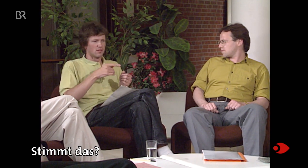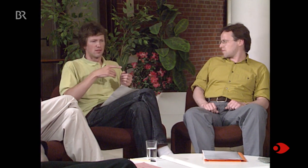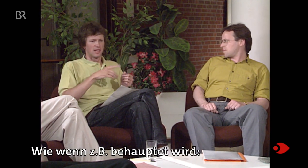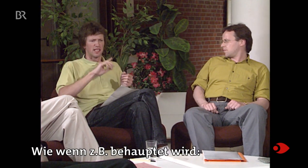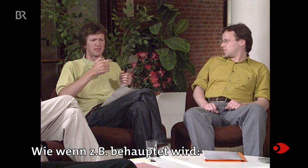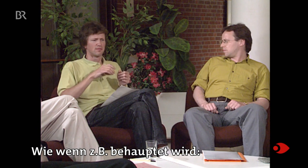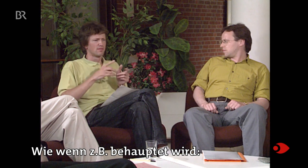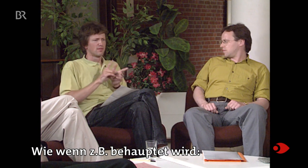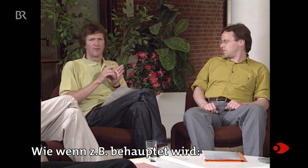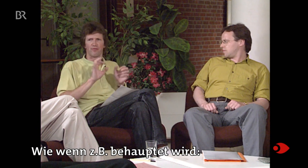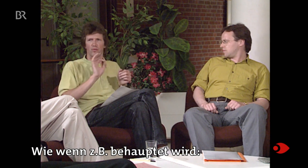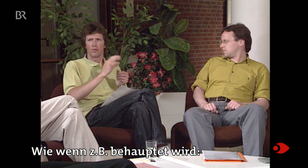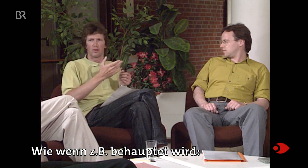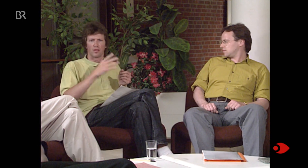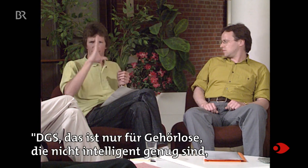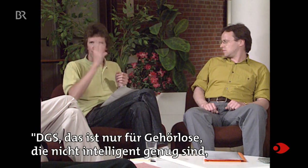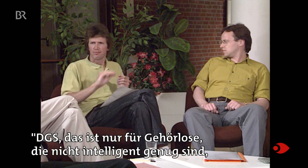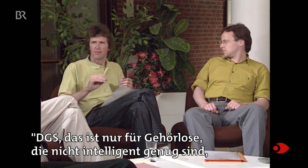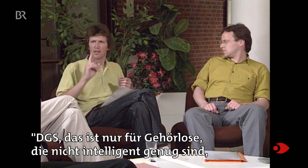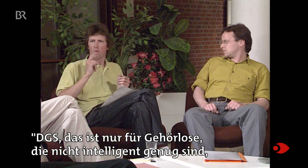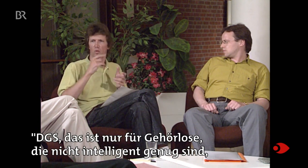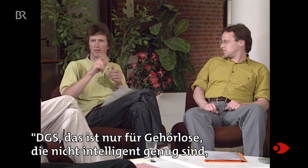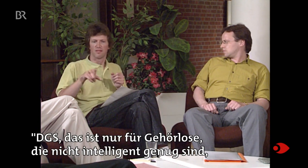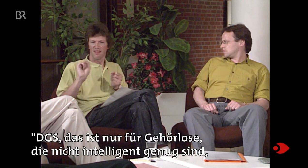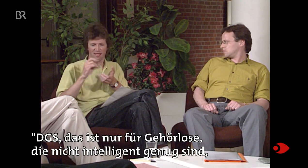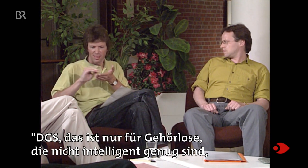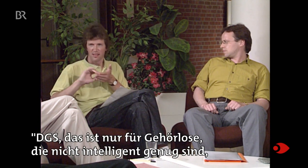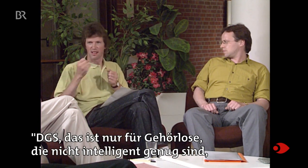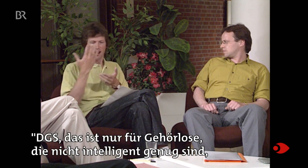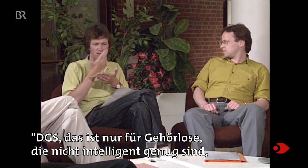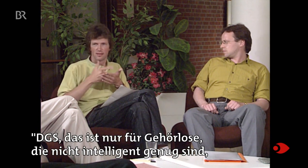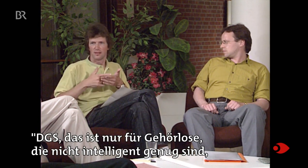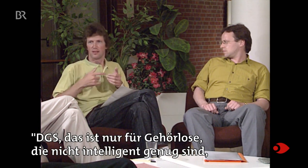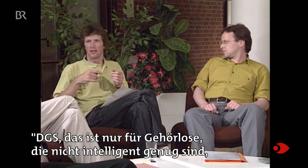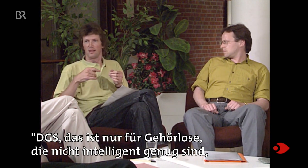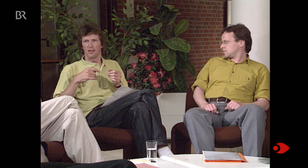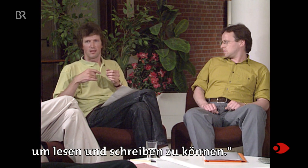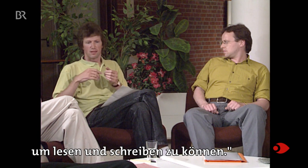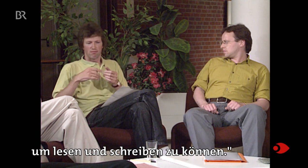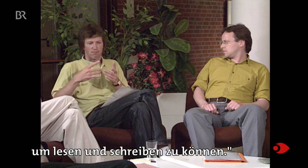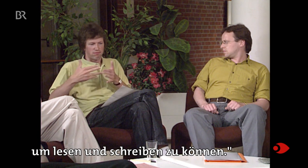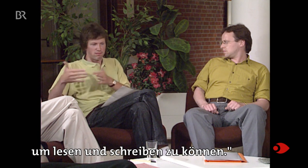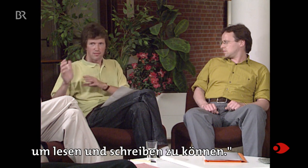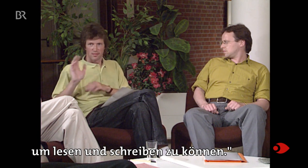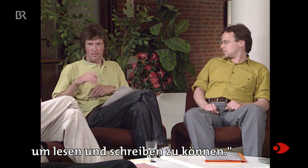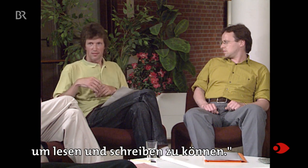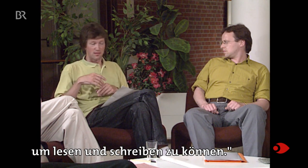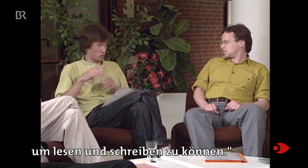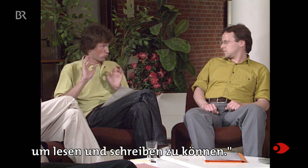Wenn zum Beispiel behauptet wird, DGS, das ist nur für Gehörlose, die nicht intelligent genug sind, um lesen und schreiben zu können und so weiter.